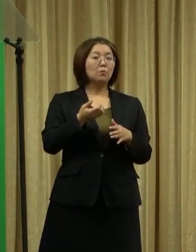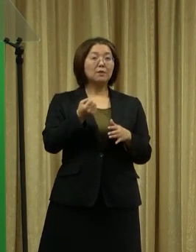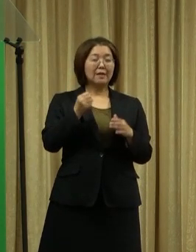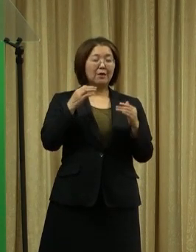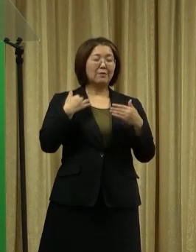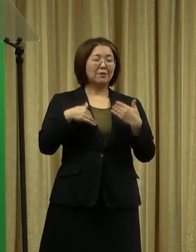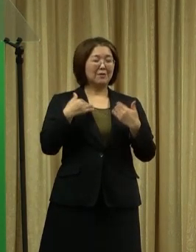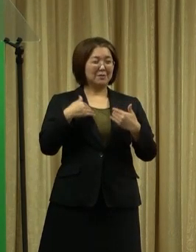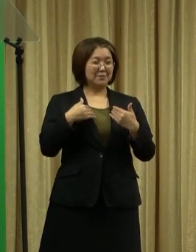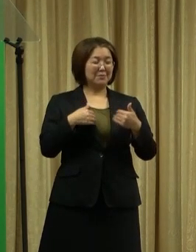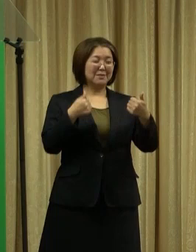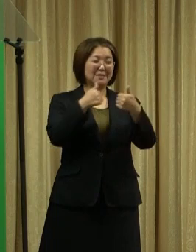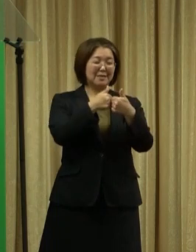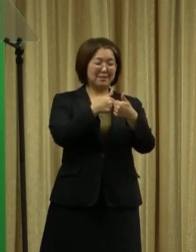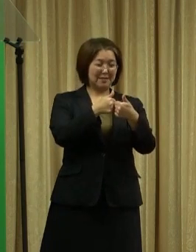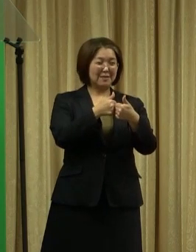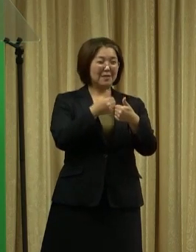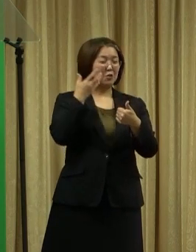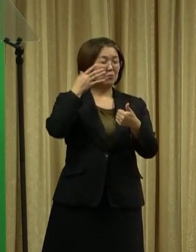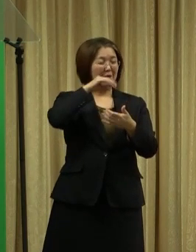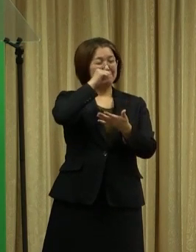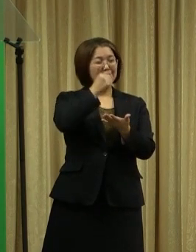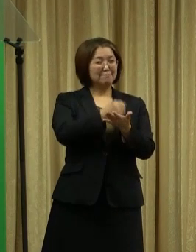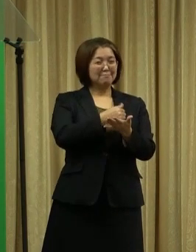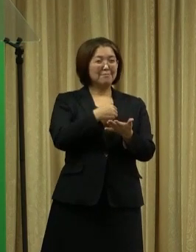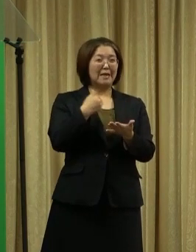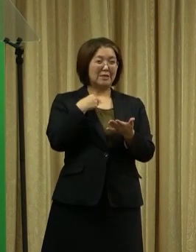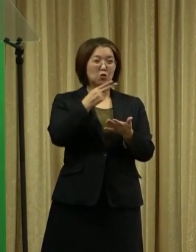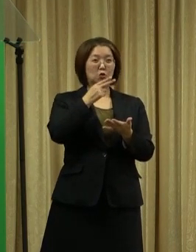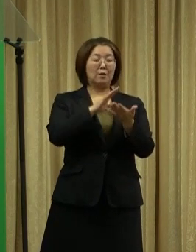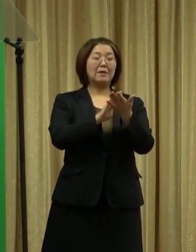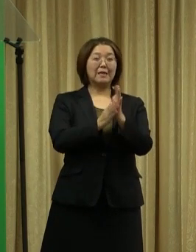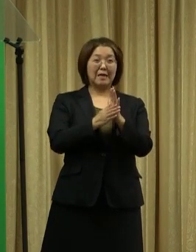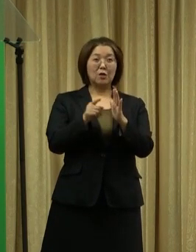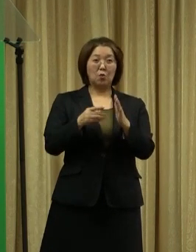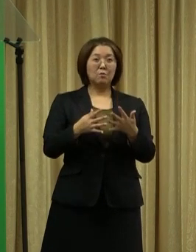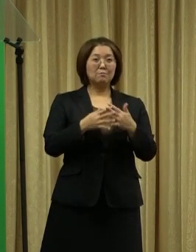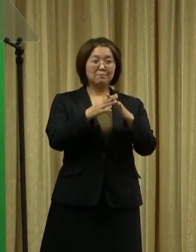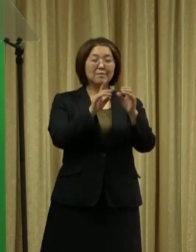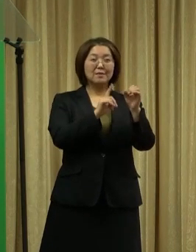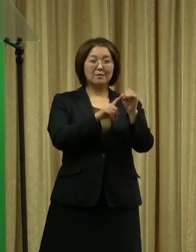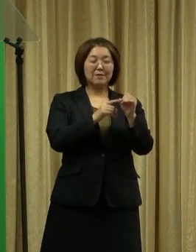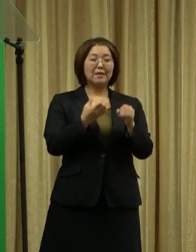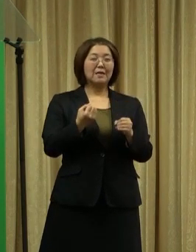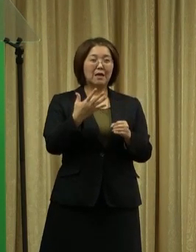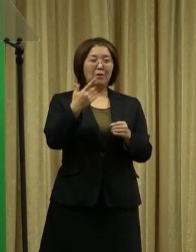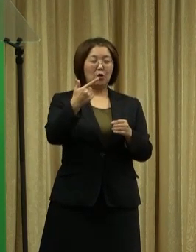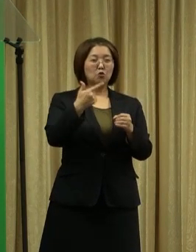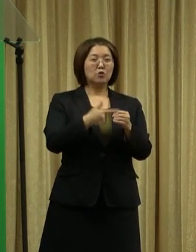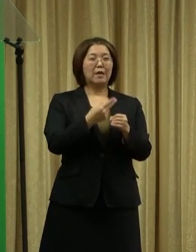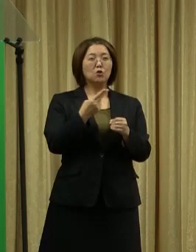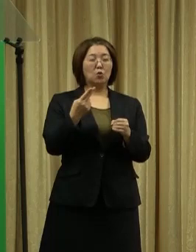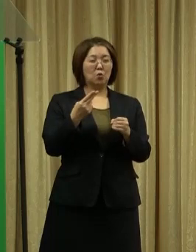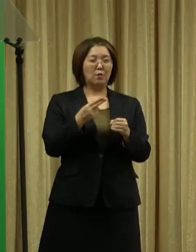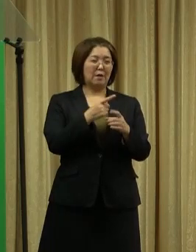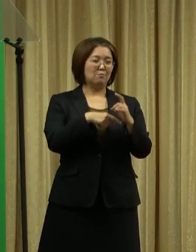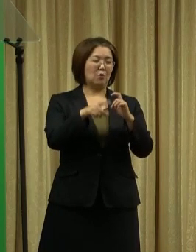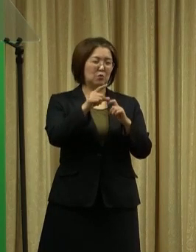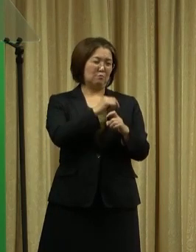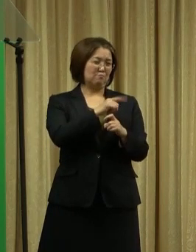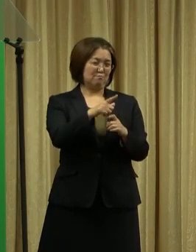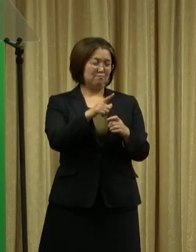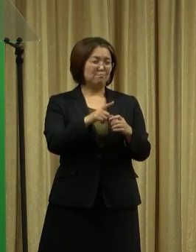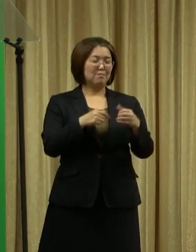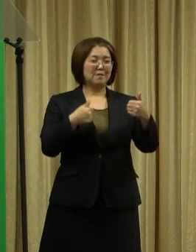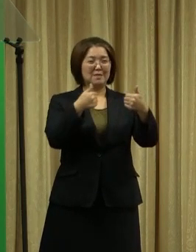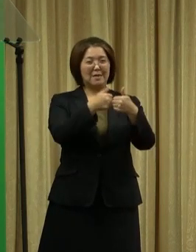さんあり、チャンスがあり、夢を叶えることができる富山県、これを作り上げていくために、令和6年度はこれまで以上の積極的にチャレン